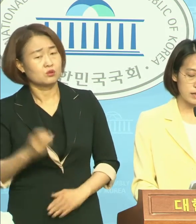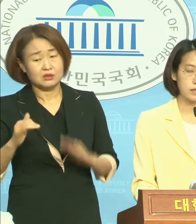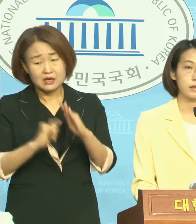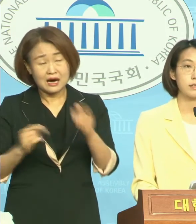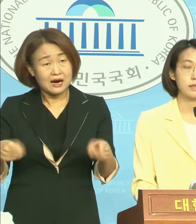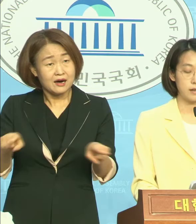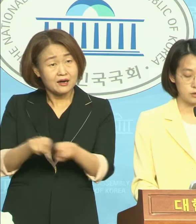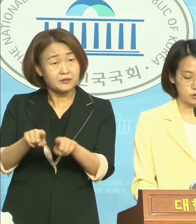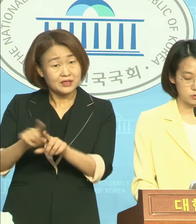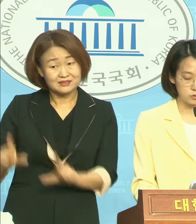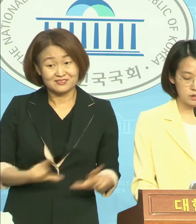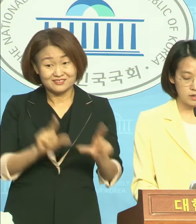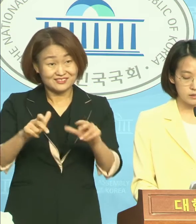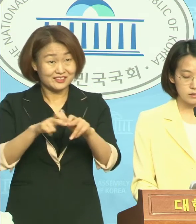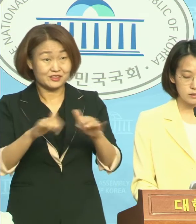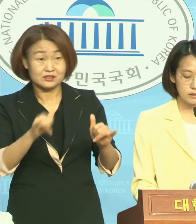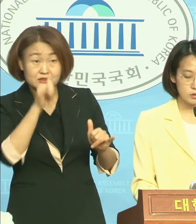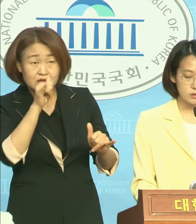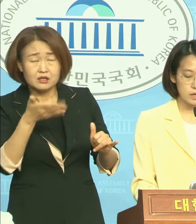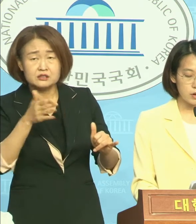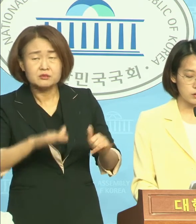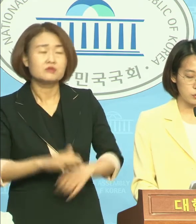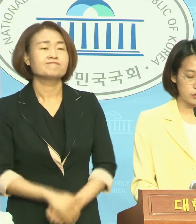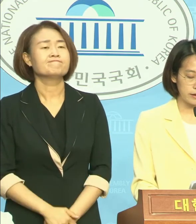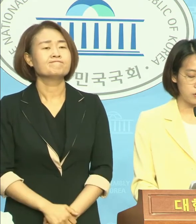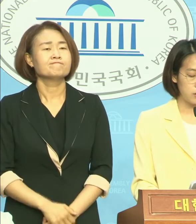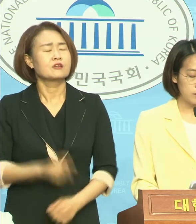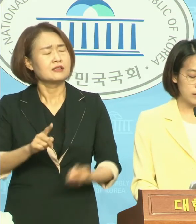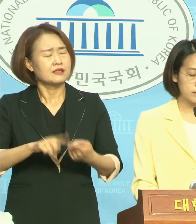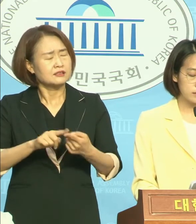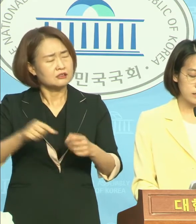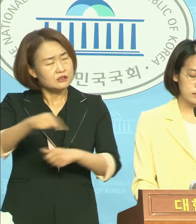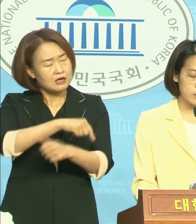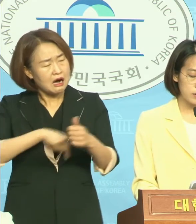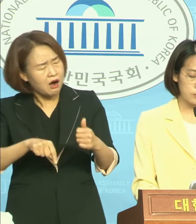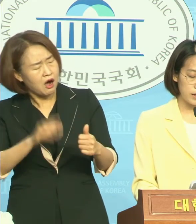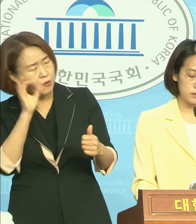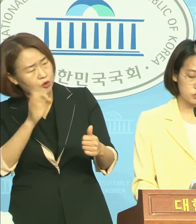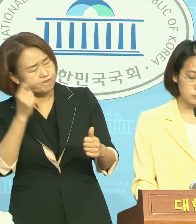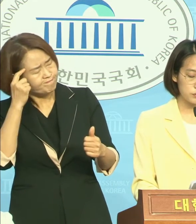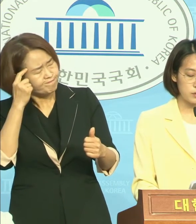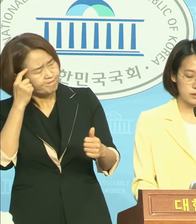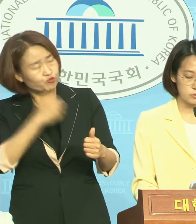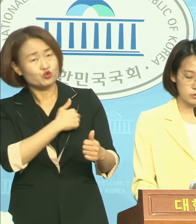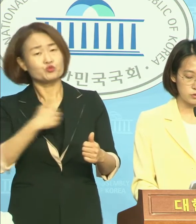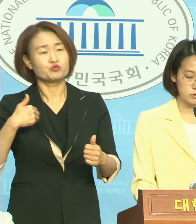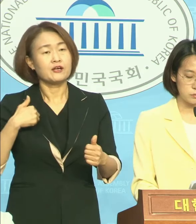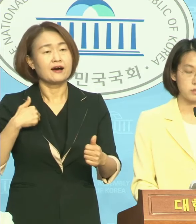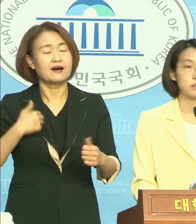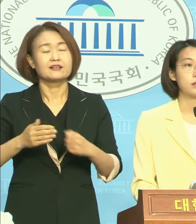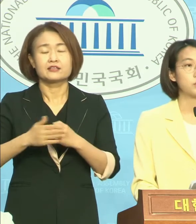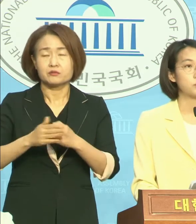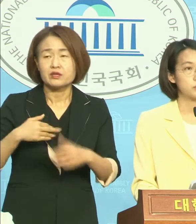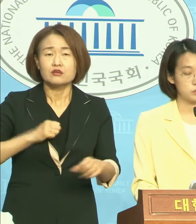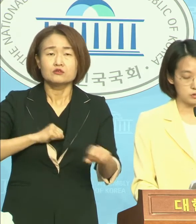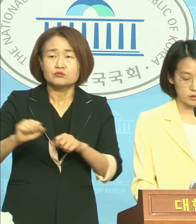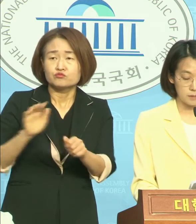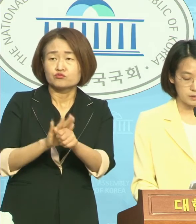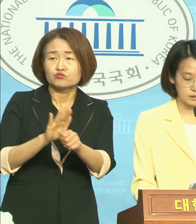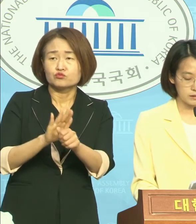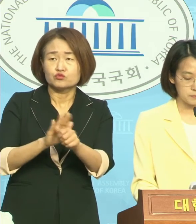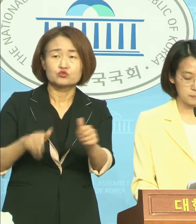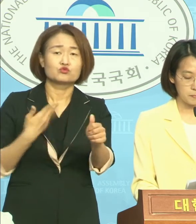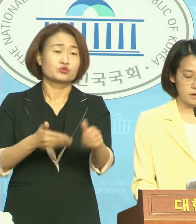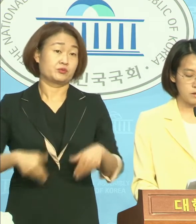생활하는 장애 당사자를 하더라도 그 실질적인 상황을 고려하여 당사자의 생활을 위한 충분한 활동 지원 서비스가 제공될 수